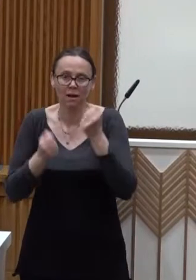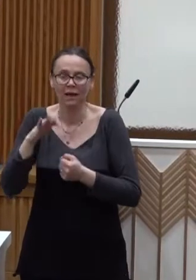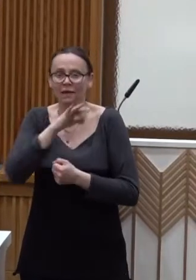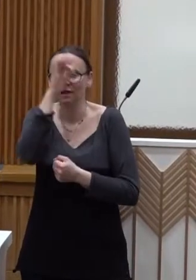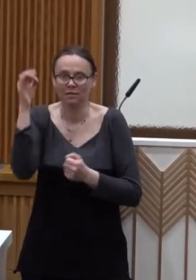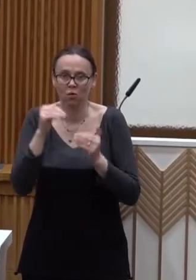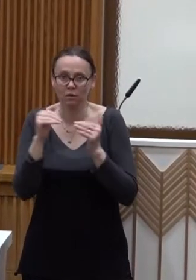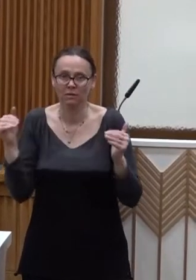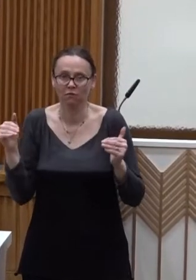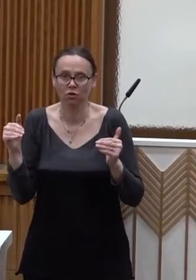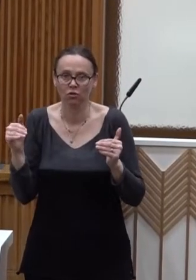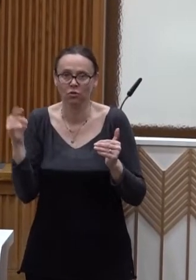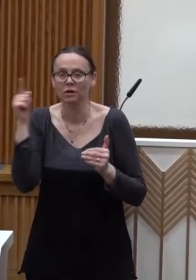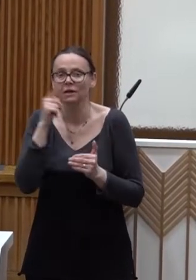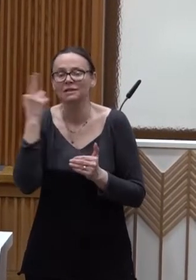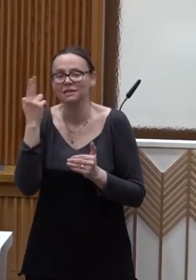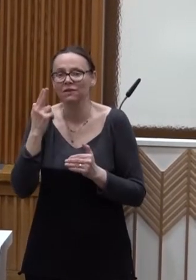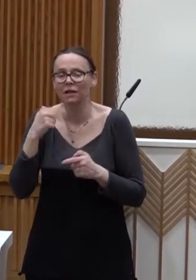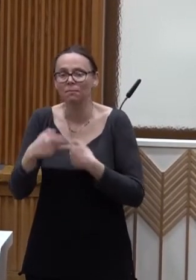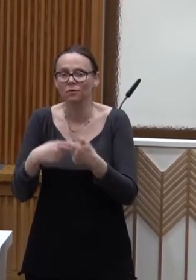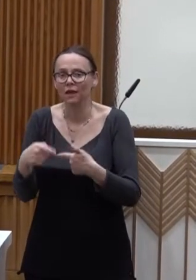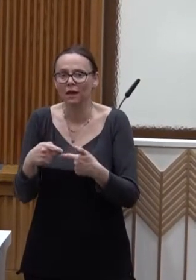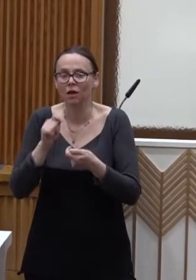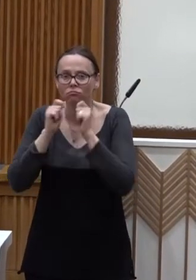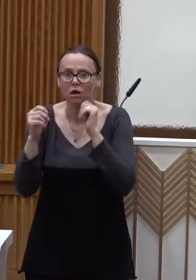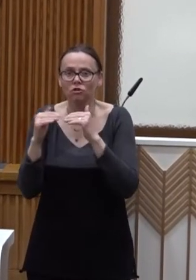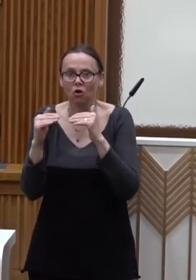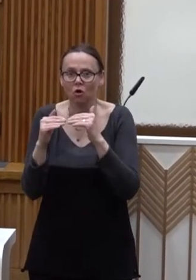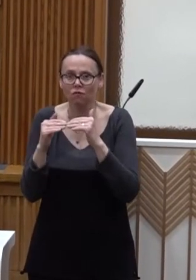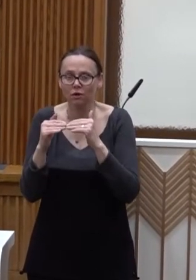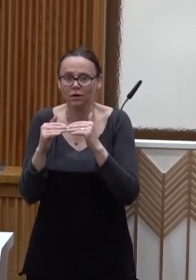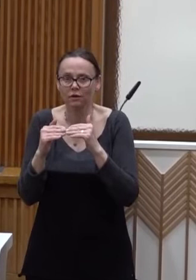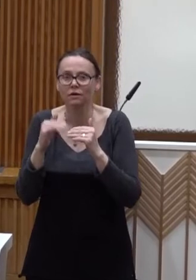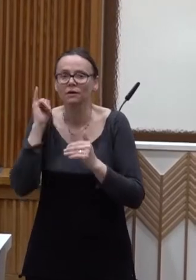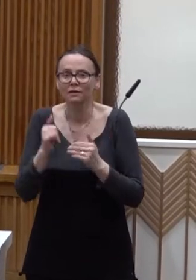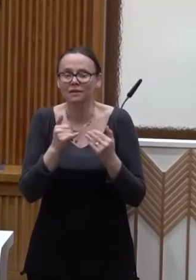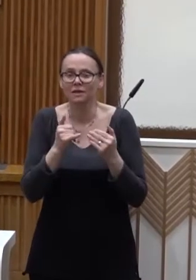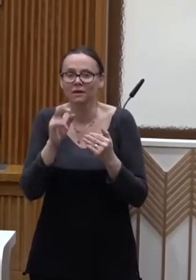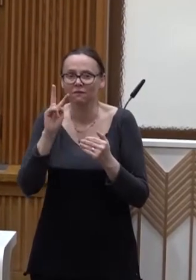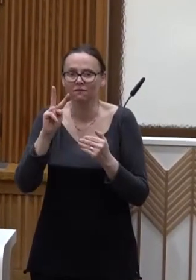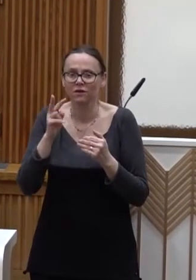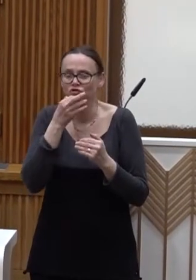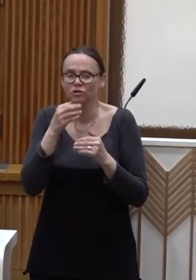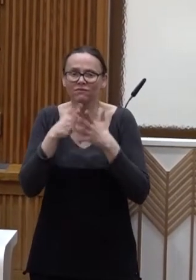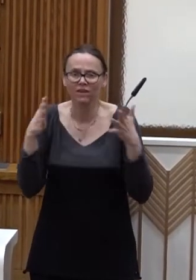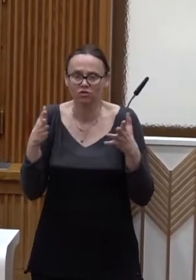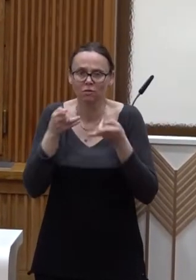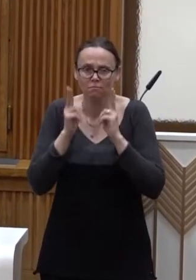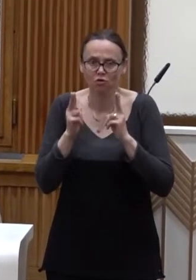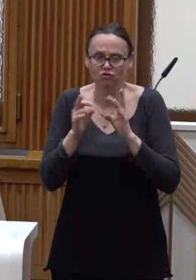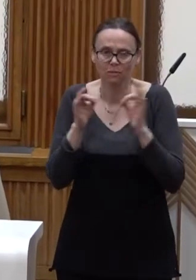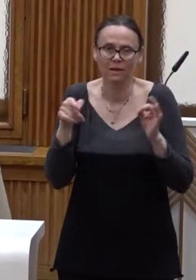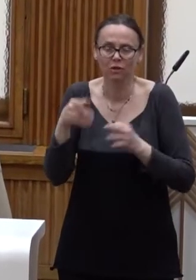dnevnem nivoju in seveda potekajo dogovori, da se v čim večji možni meri to